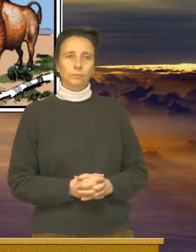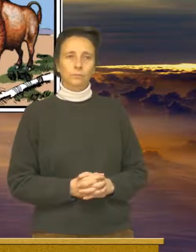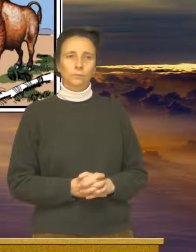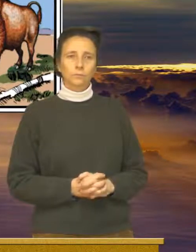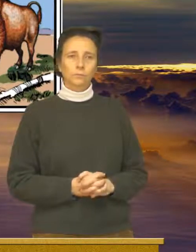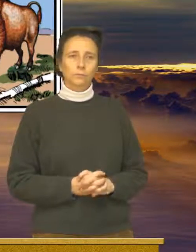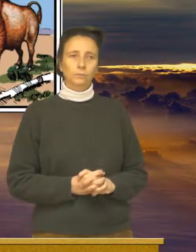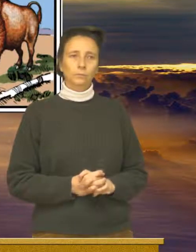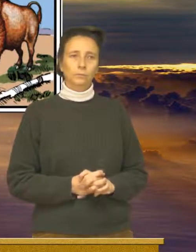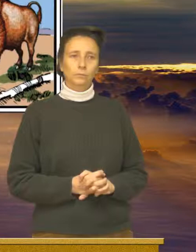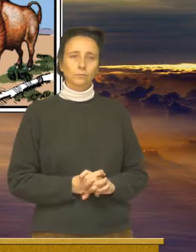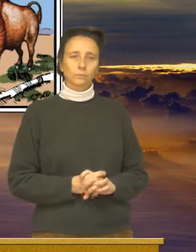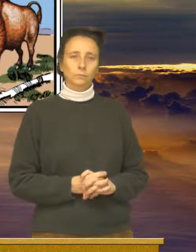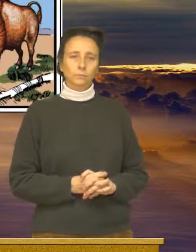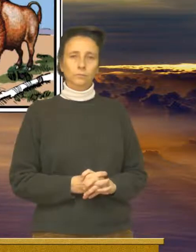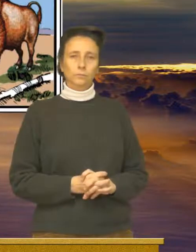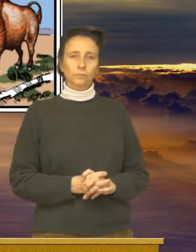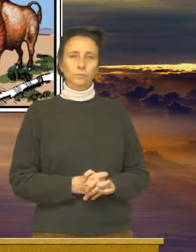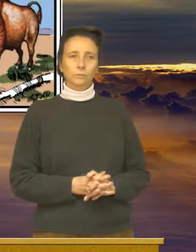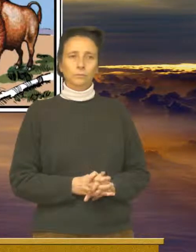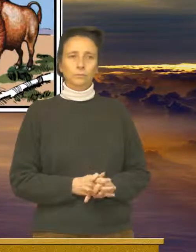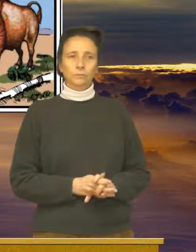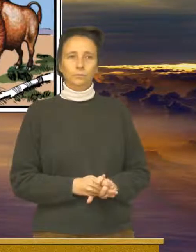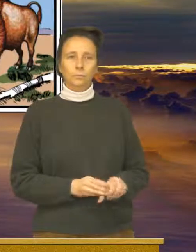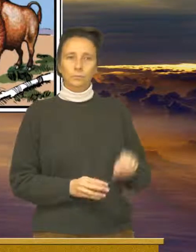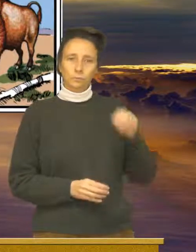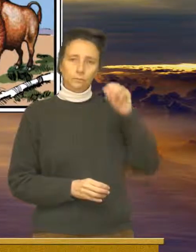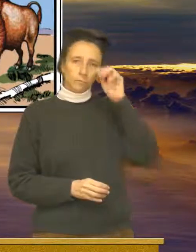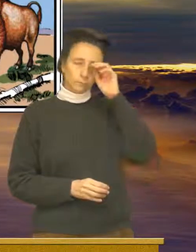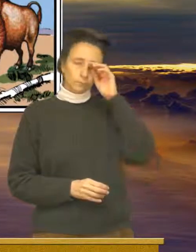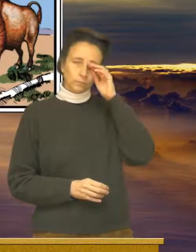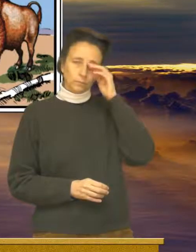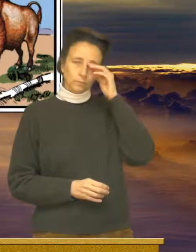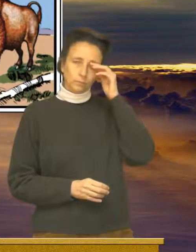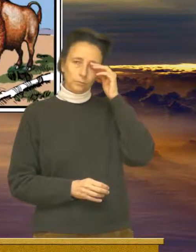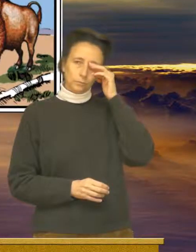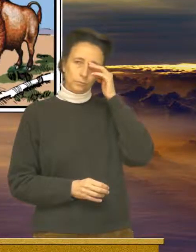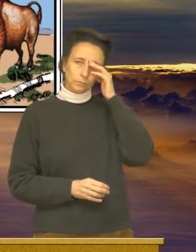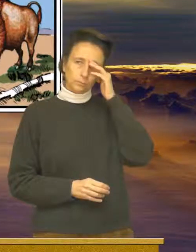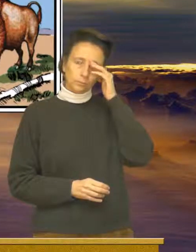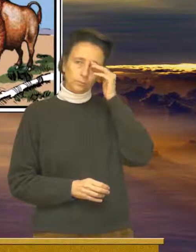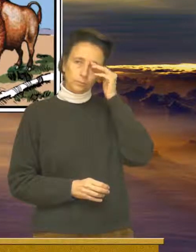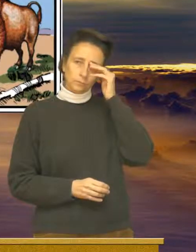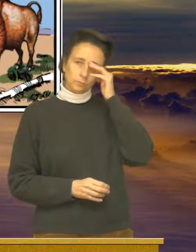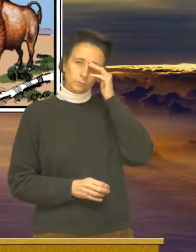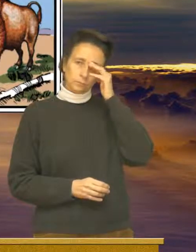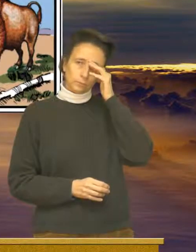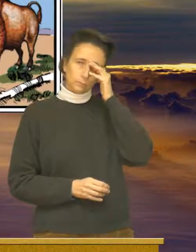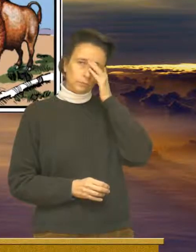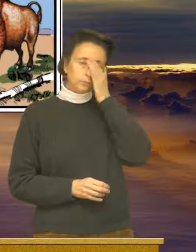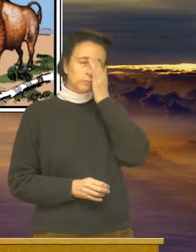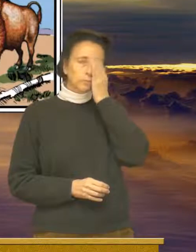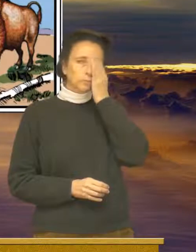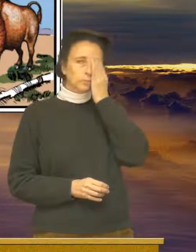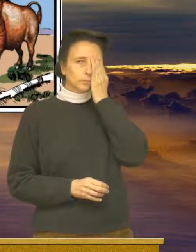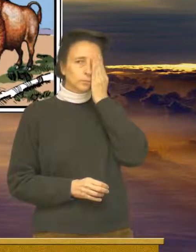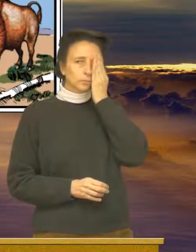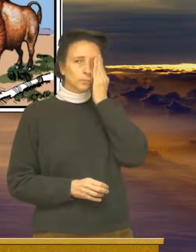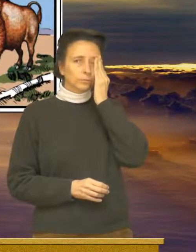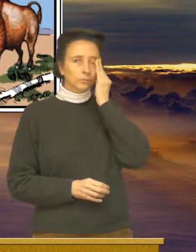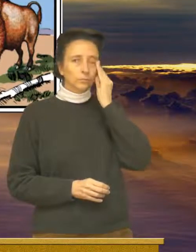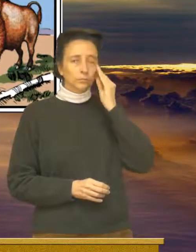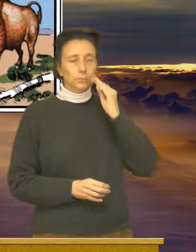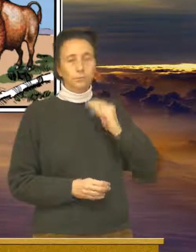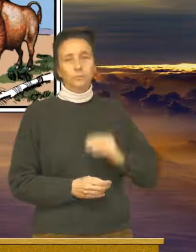de 666. Otro, por ejemplo, aplicaron la misma calculación en las marcas de todos los productos que se